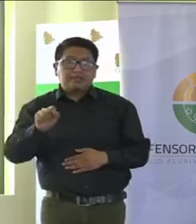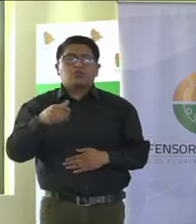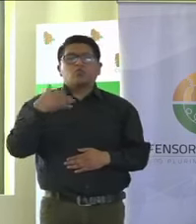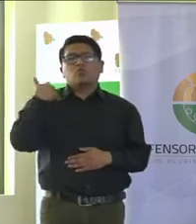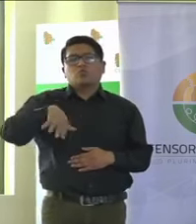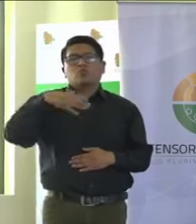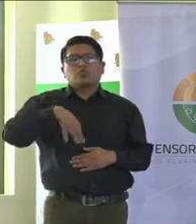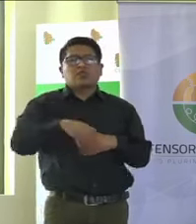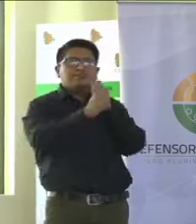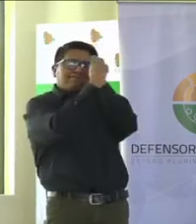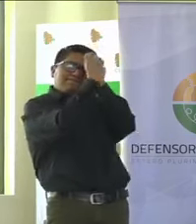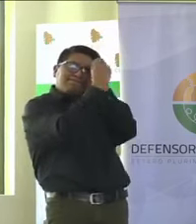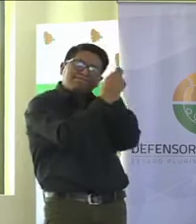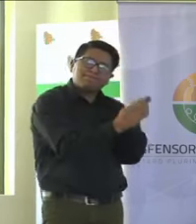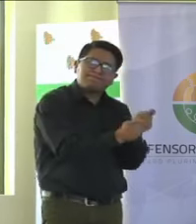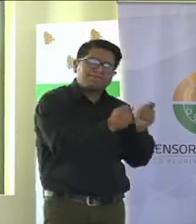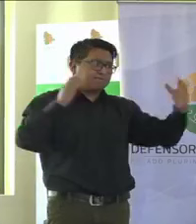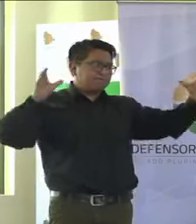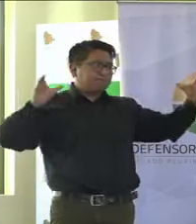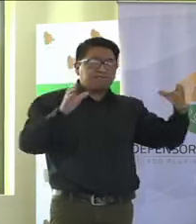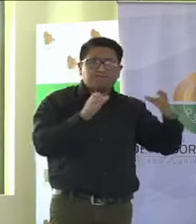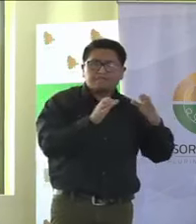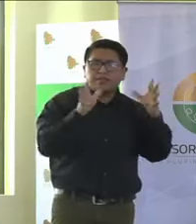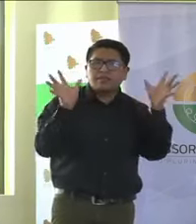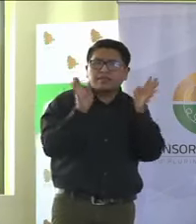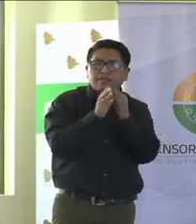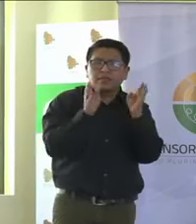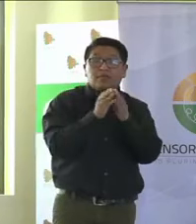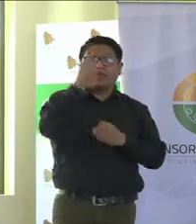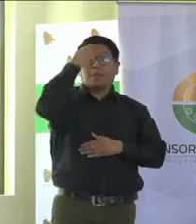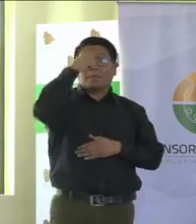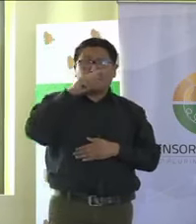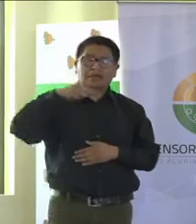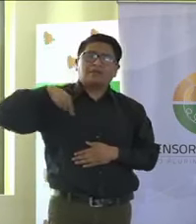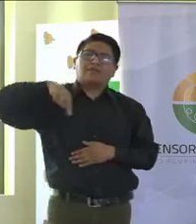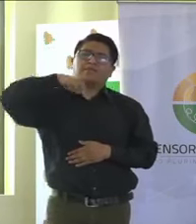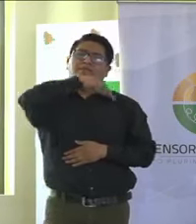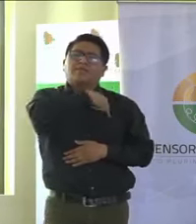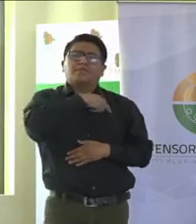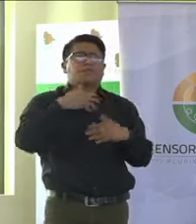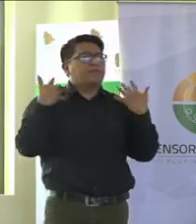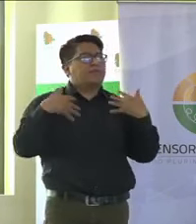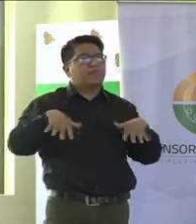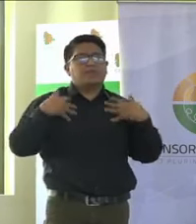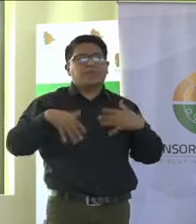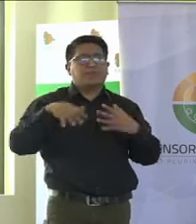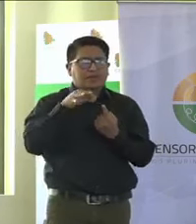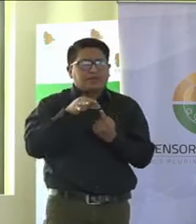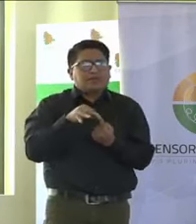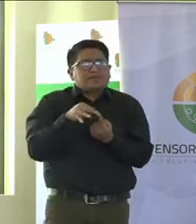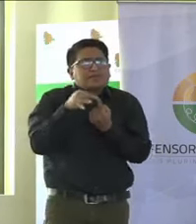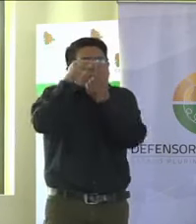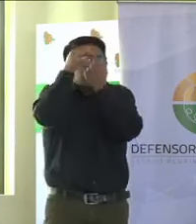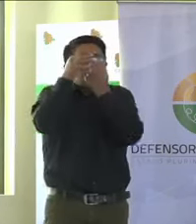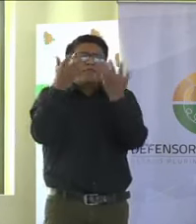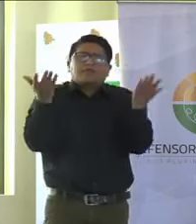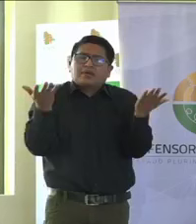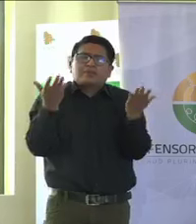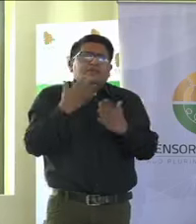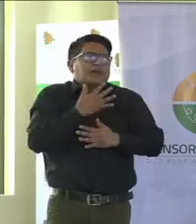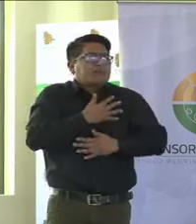acá reunidos y para nosotros es un privilegio pues